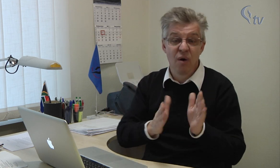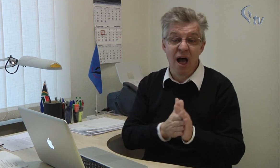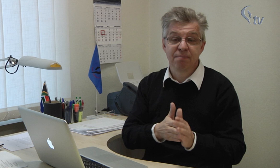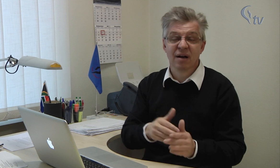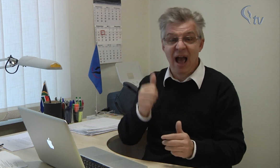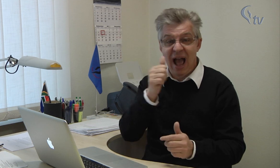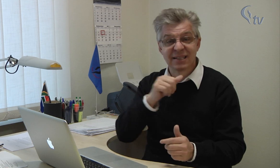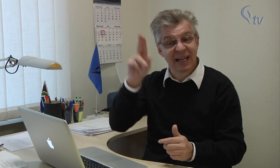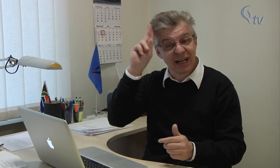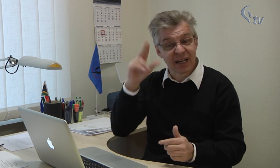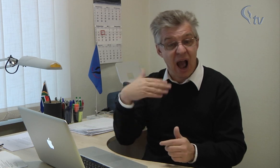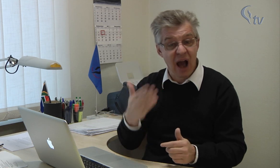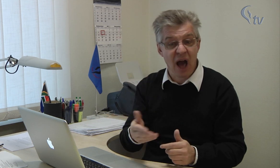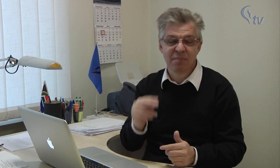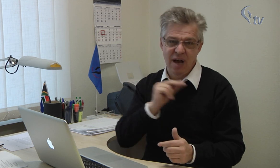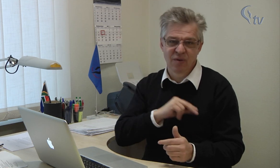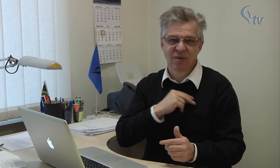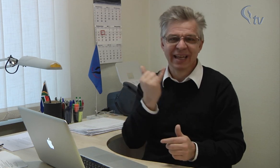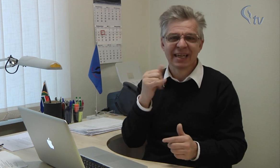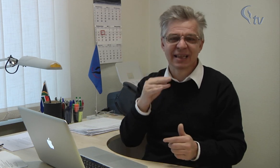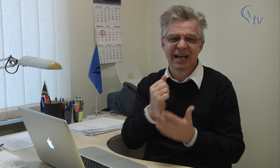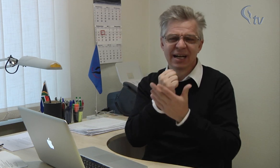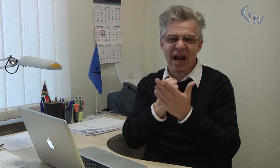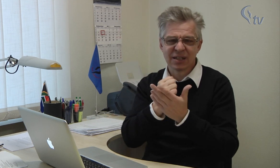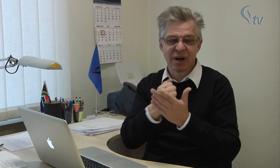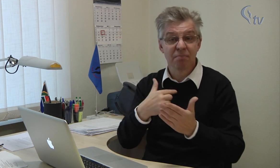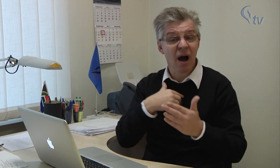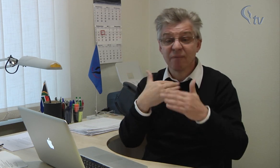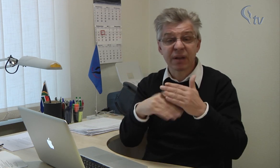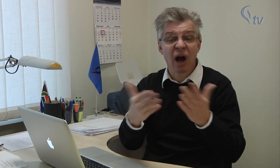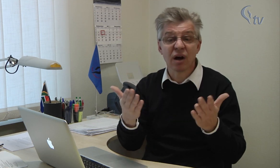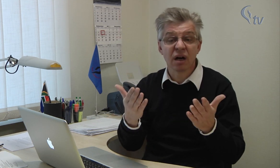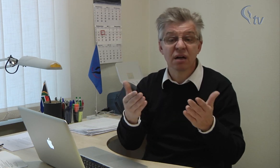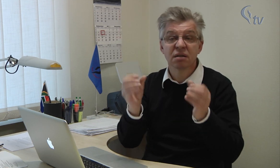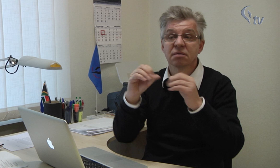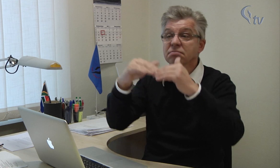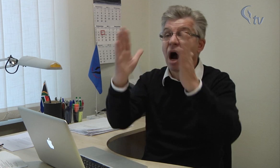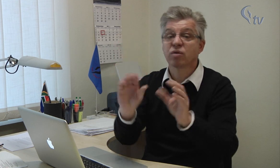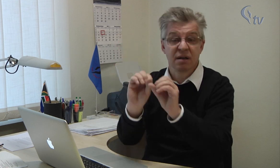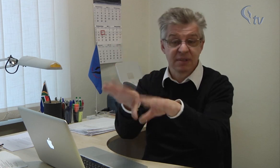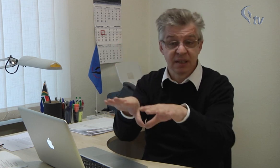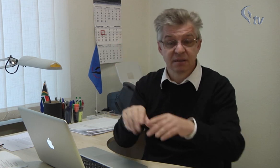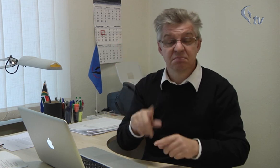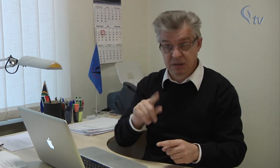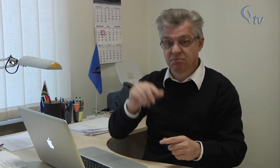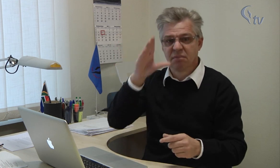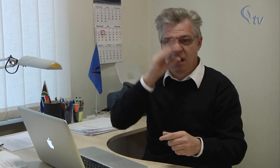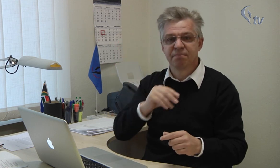kokkuleppe. Eesti riik annab kasutada oma IT-ressurssi meie videote majutamiseks, mis omakorda tagab